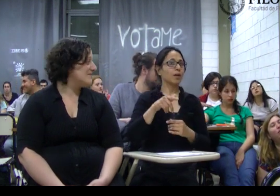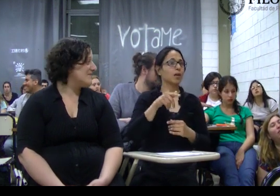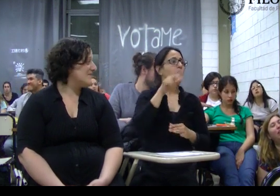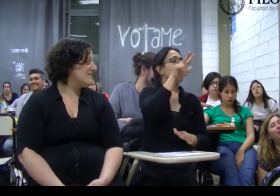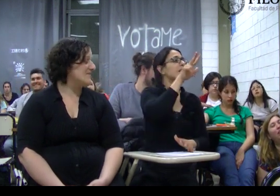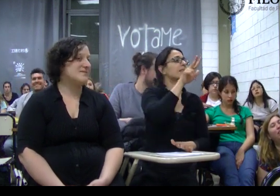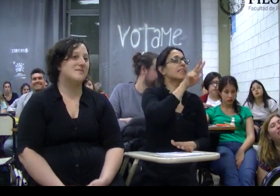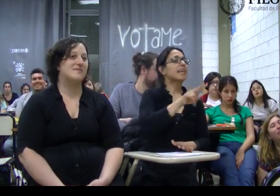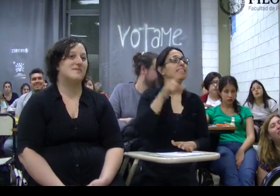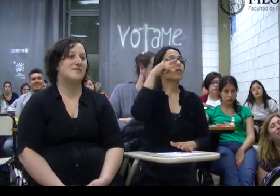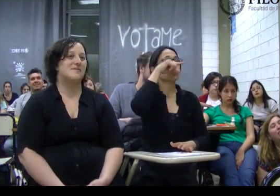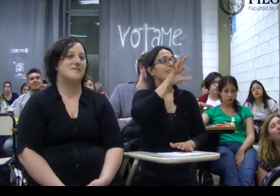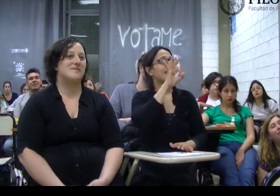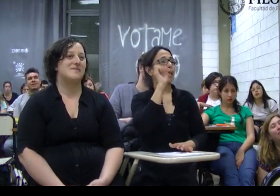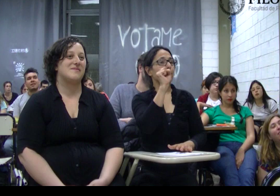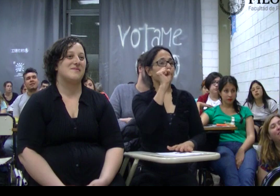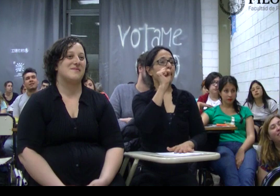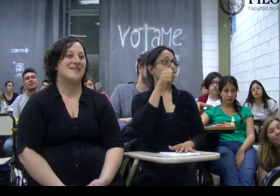370 pesos en la página.